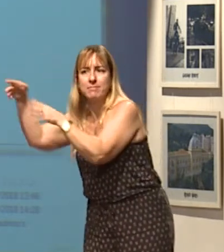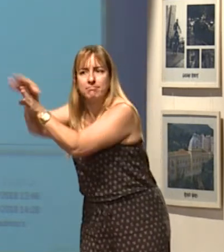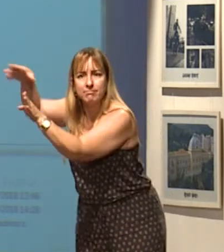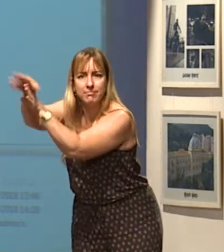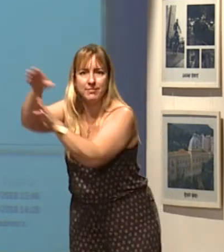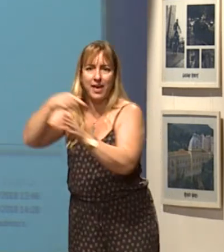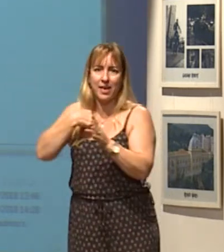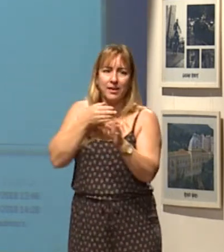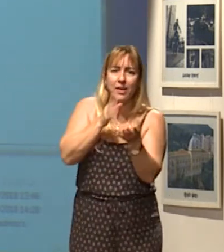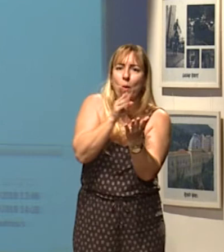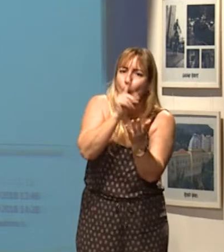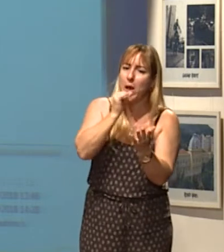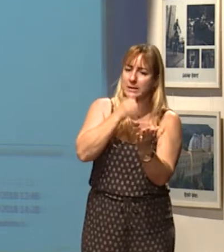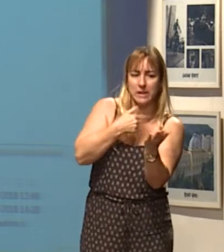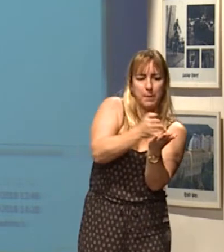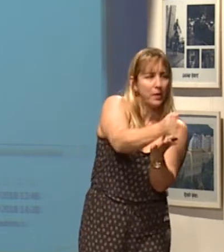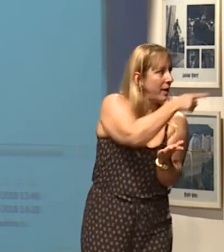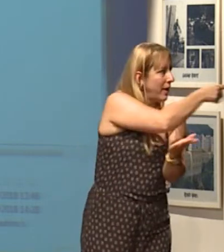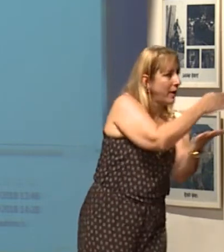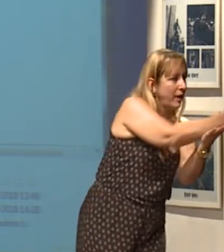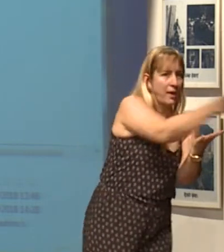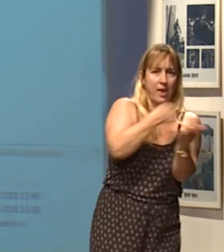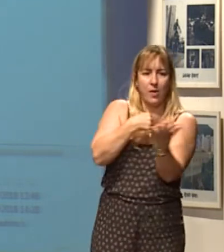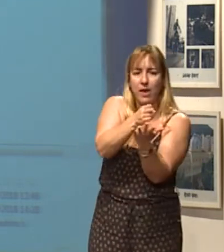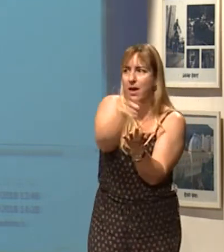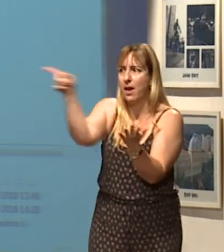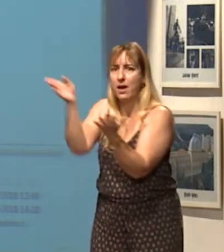que orienta pessoas pares dela, e eu sou de uma